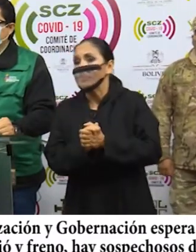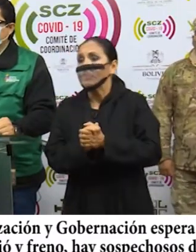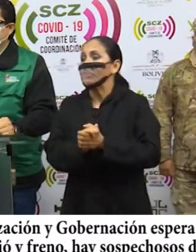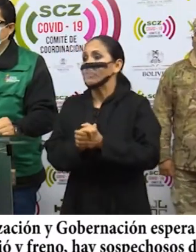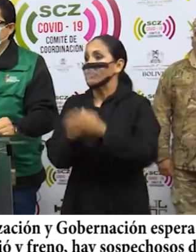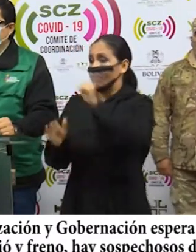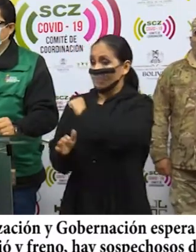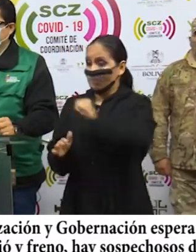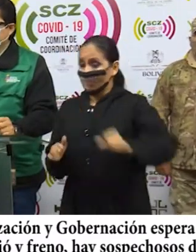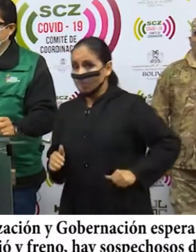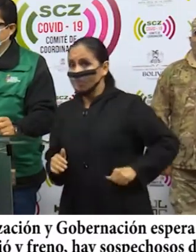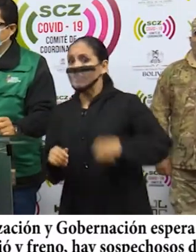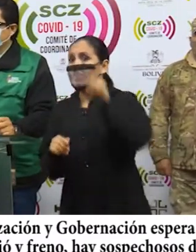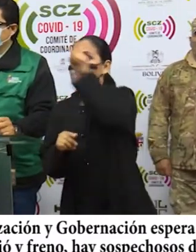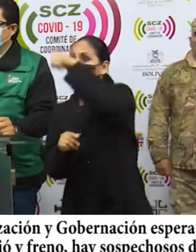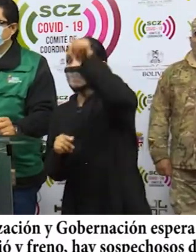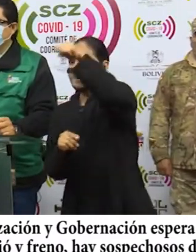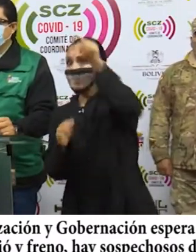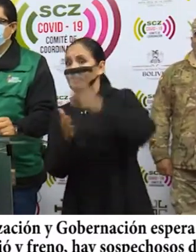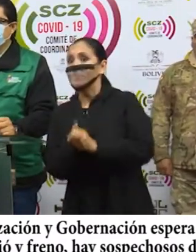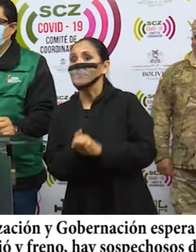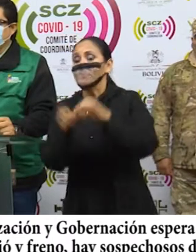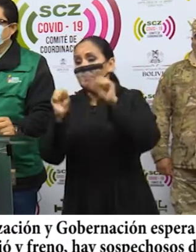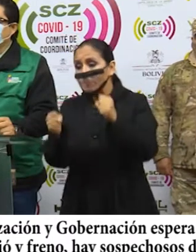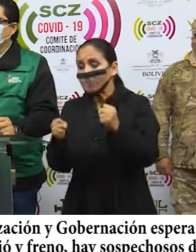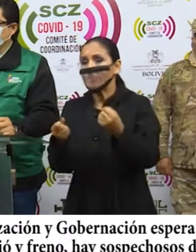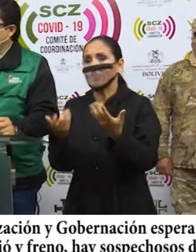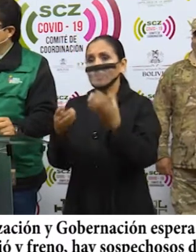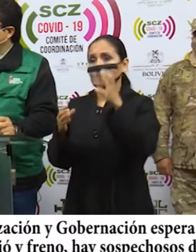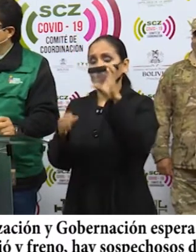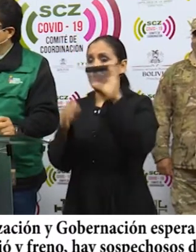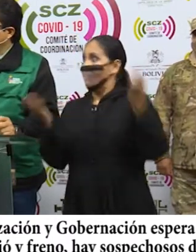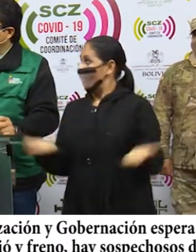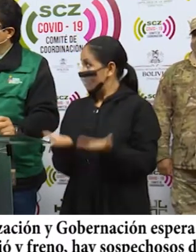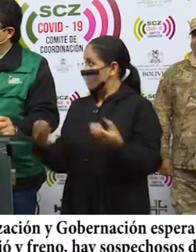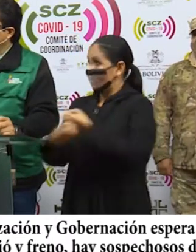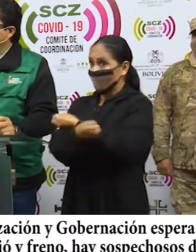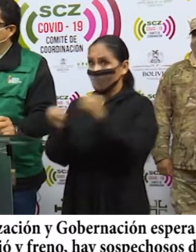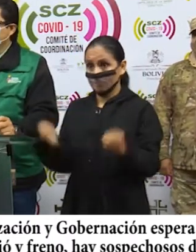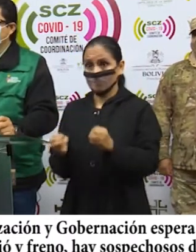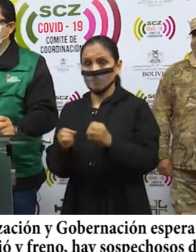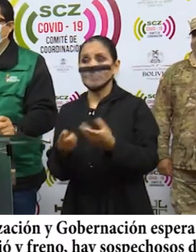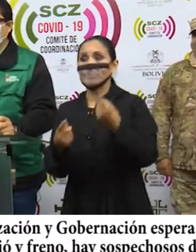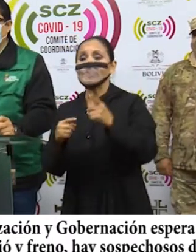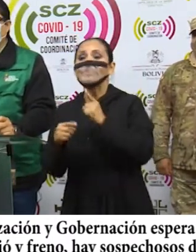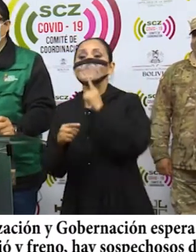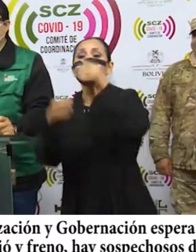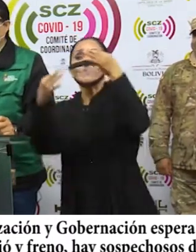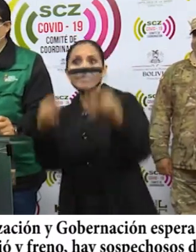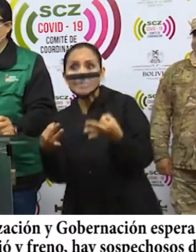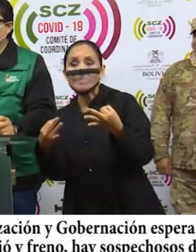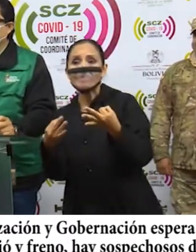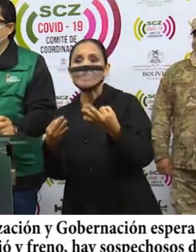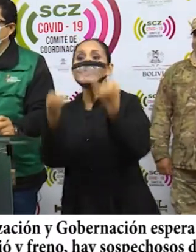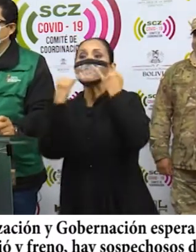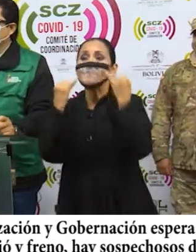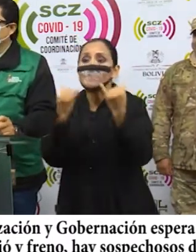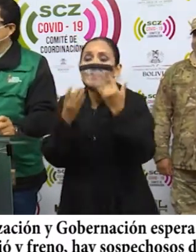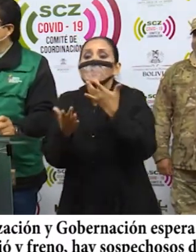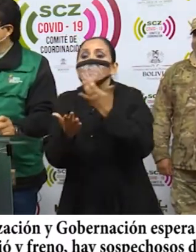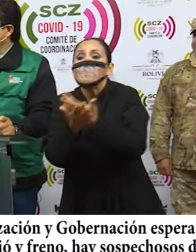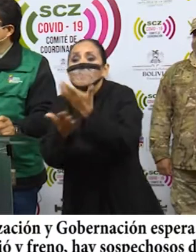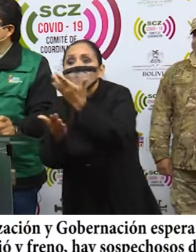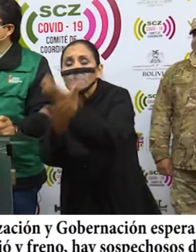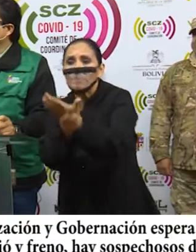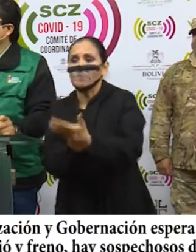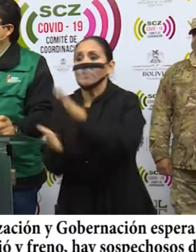Honorable Alcaldía Municipal de Santa Cruz de la Sierra pueda en el COE departamental, donde corresponde, informar y proponer las